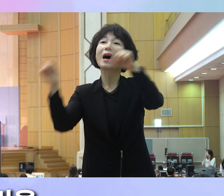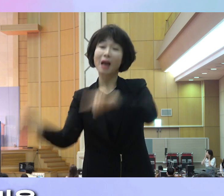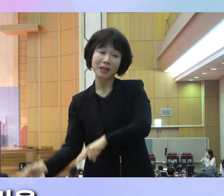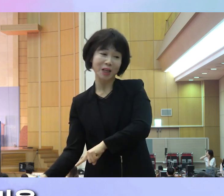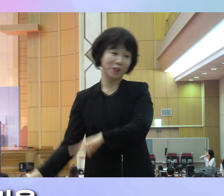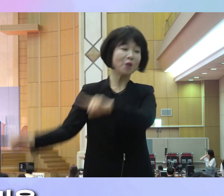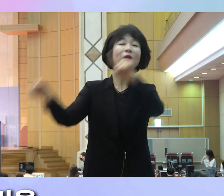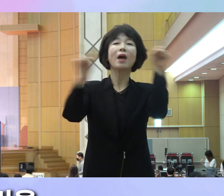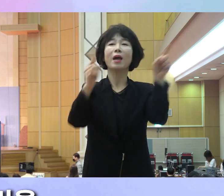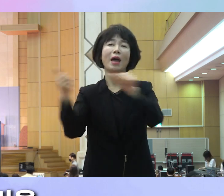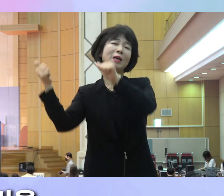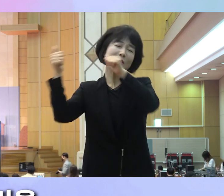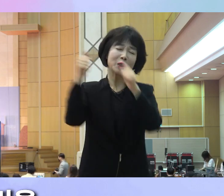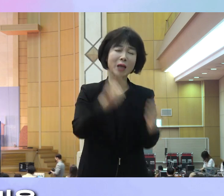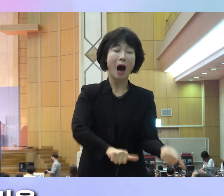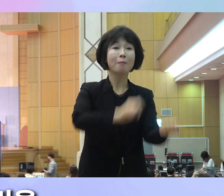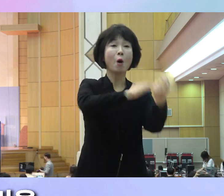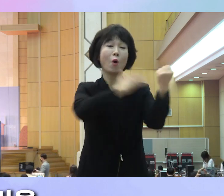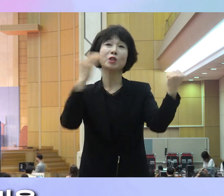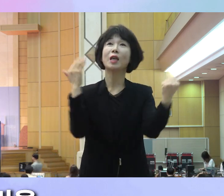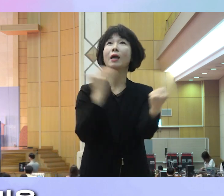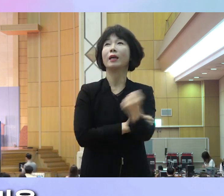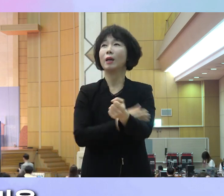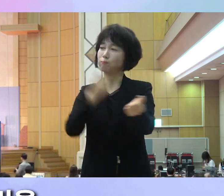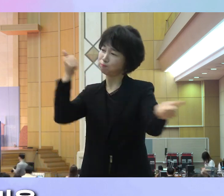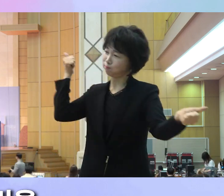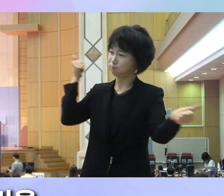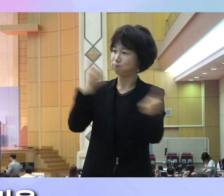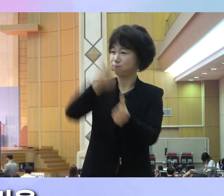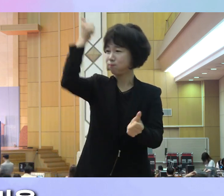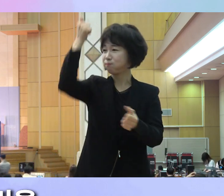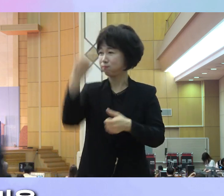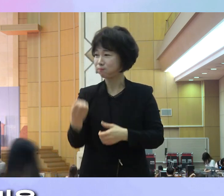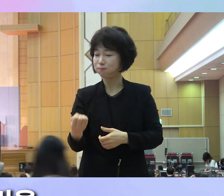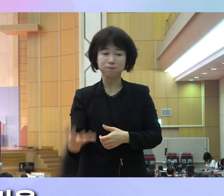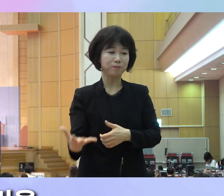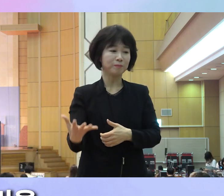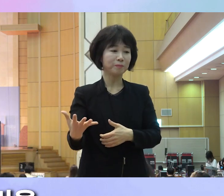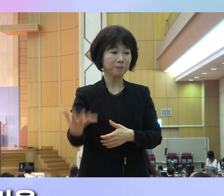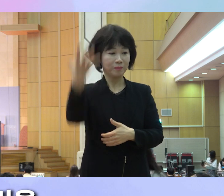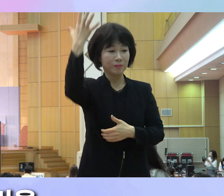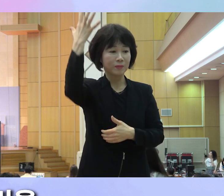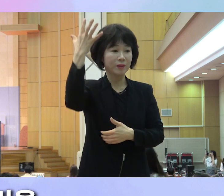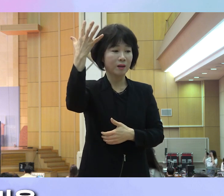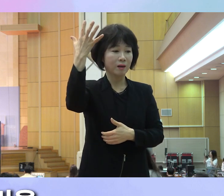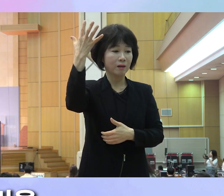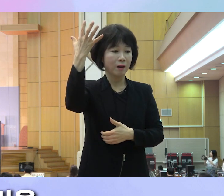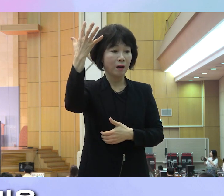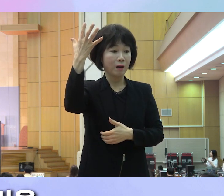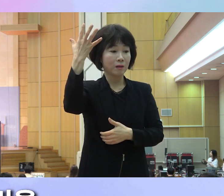살아나셨네, 살아나셨네, 사망 권세 이기셨네.